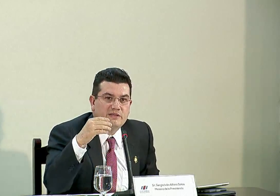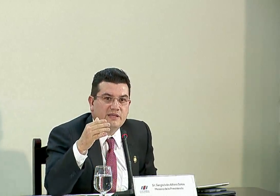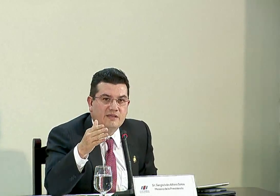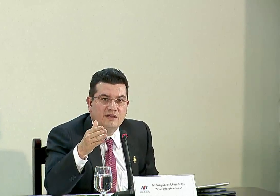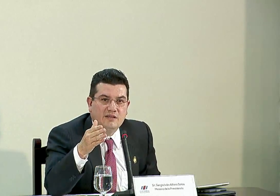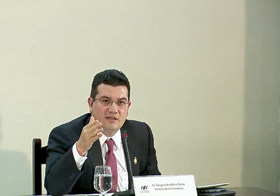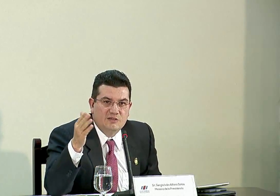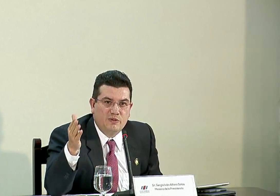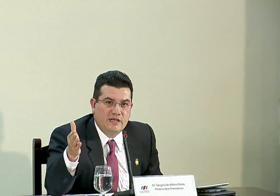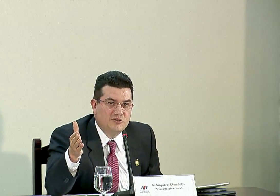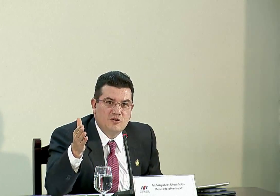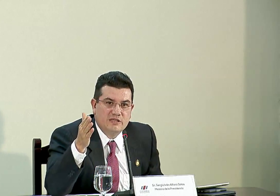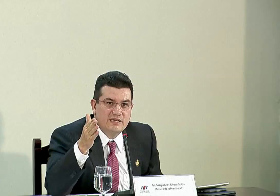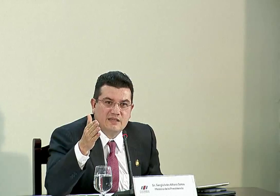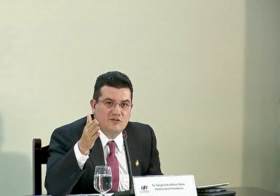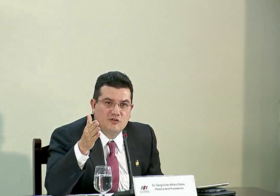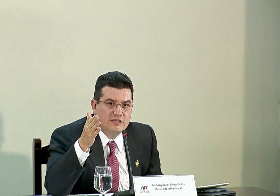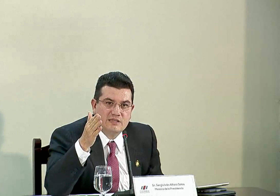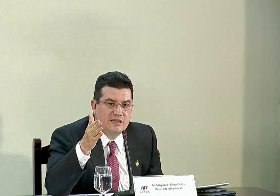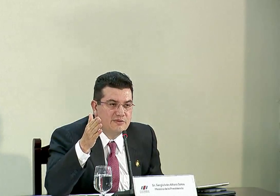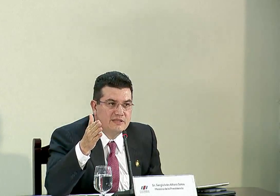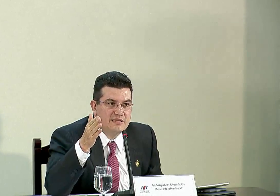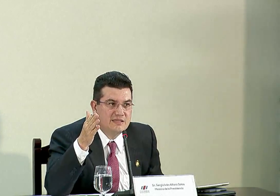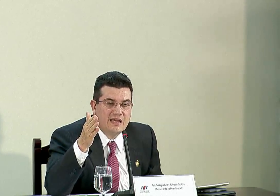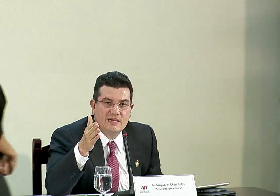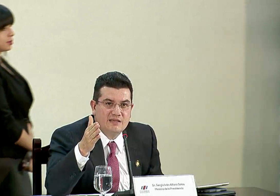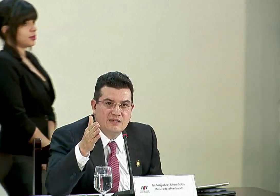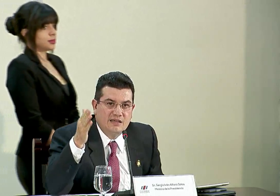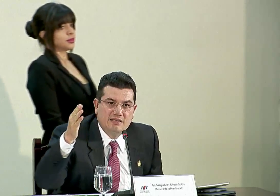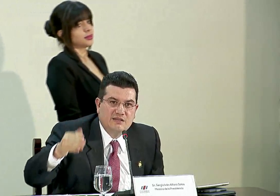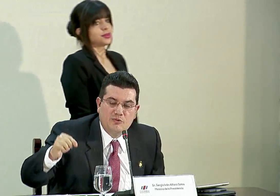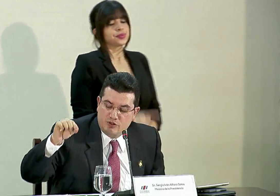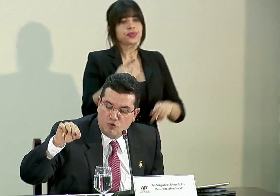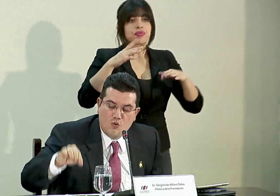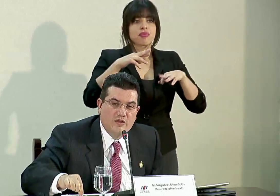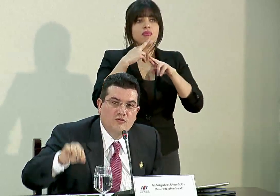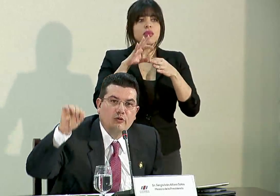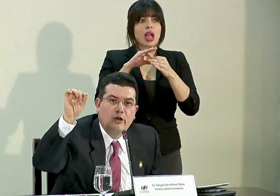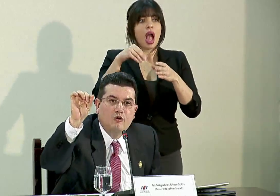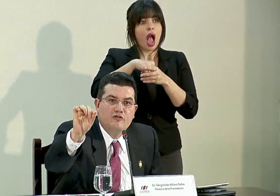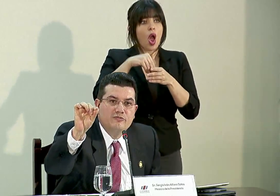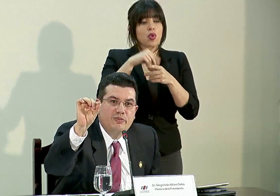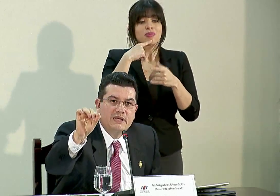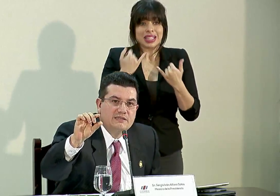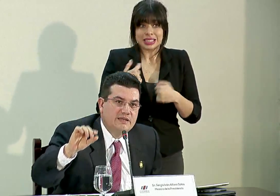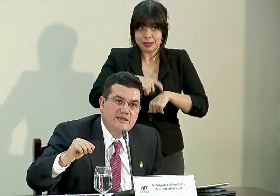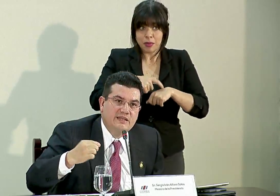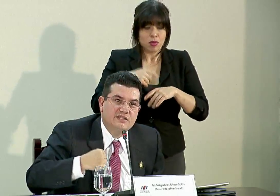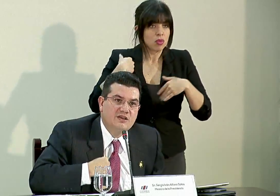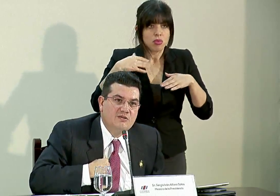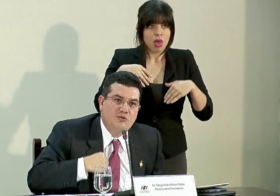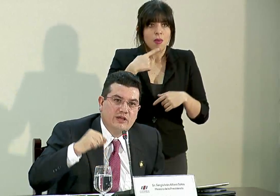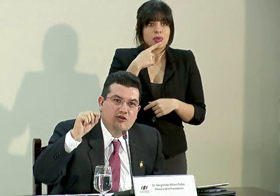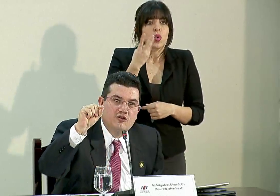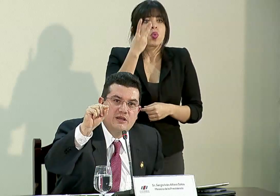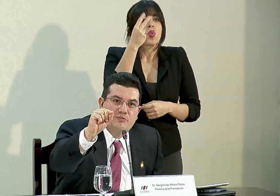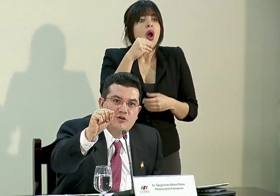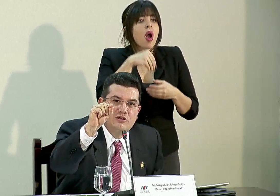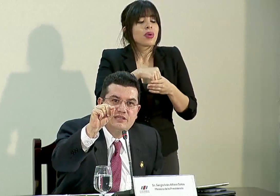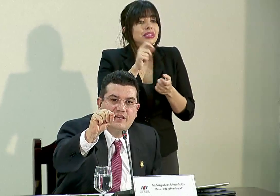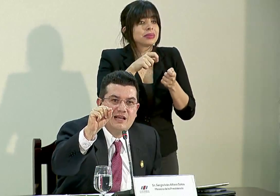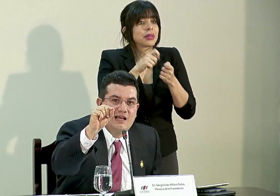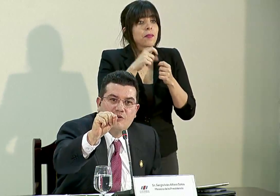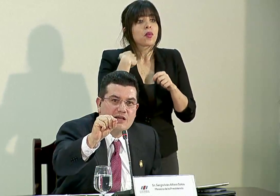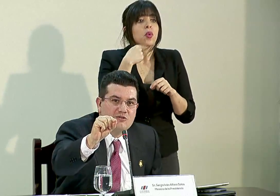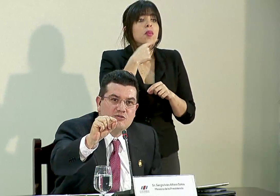Justamente la explicación es esa no necesariamente sé en este momento cuánto ahorro implica esta directriz porque yo no le